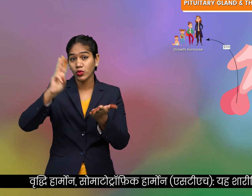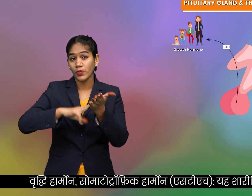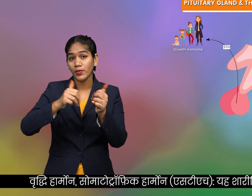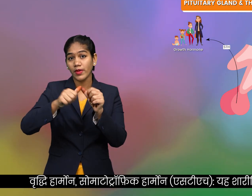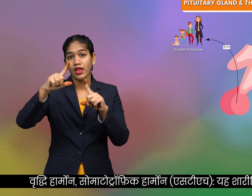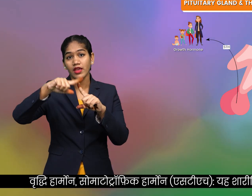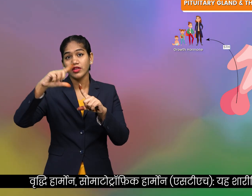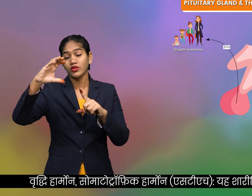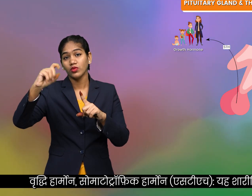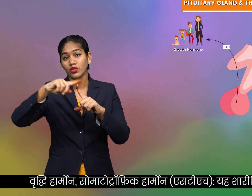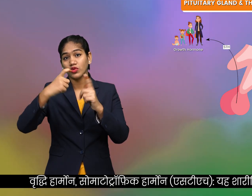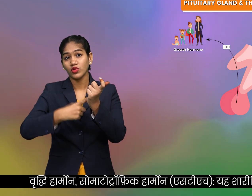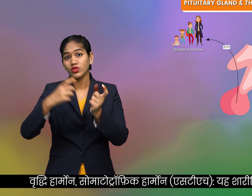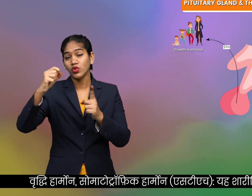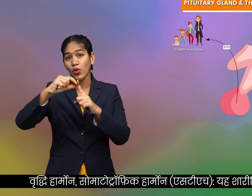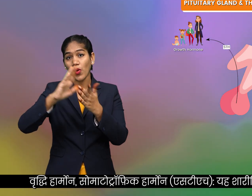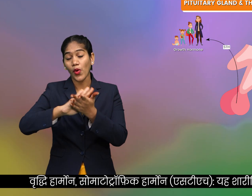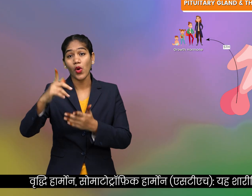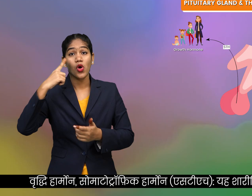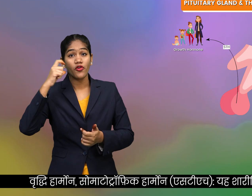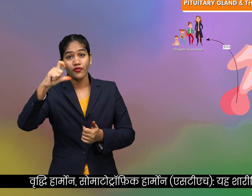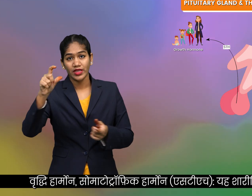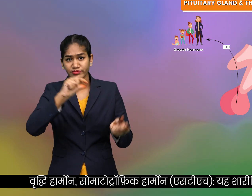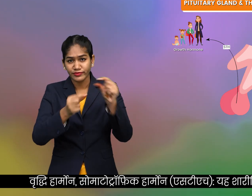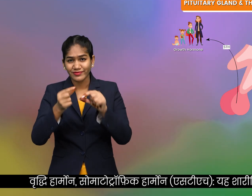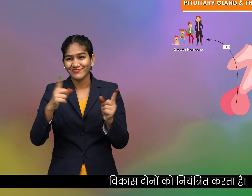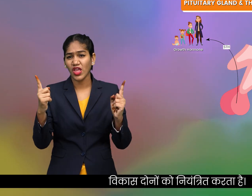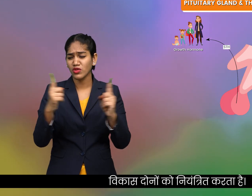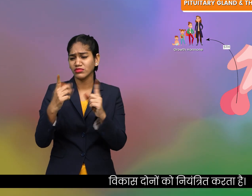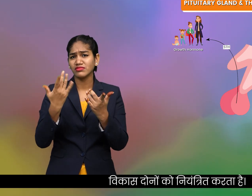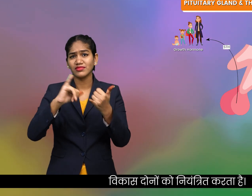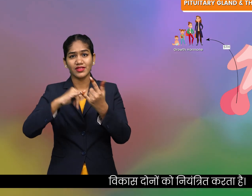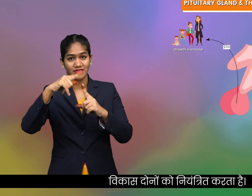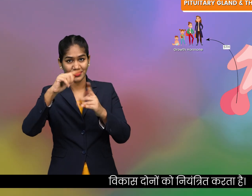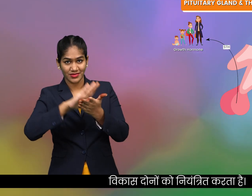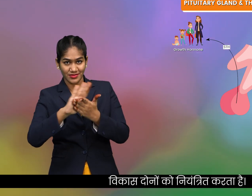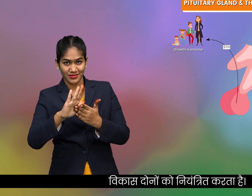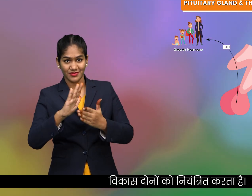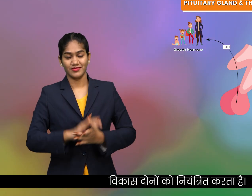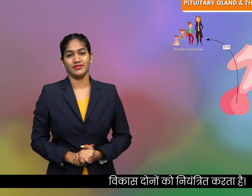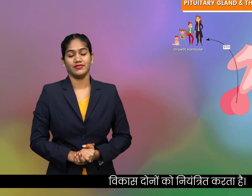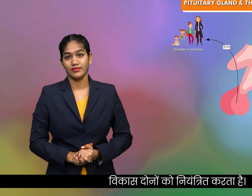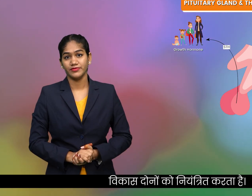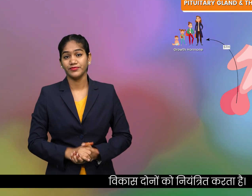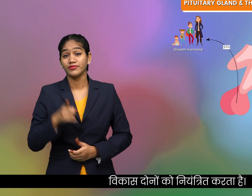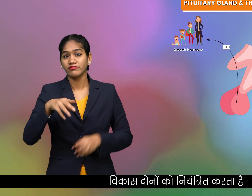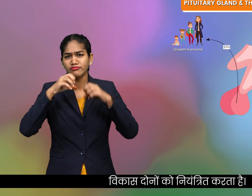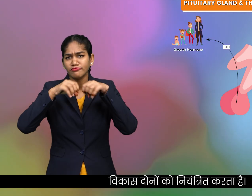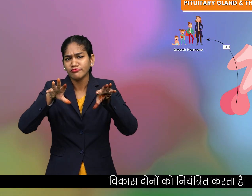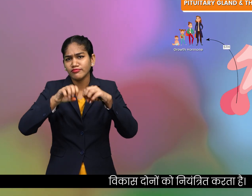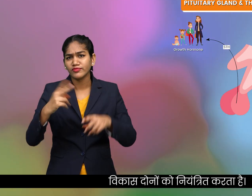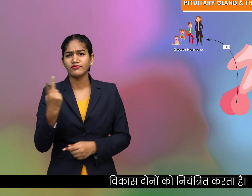(एसटीएच). यह शारीरिक और मानसिक विकास दोनों को नियंत्रित करता